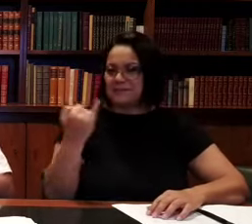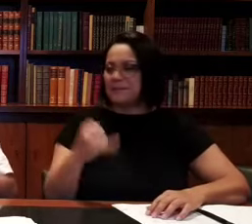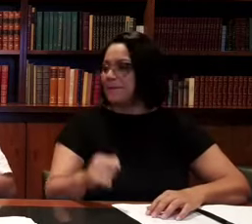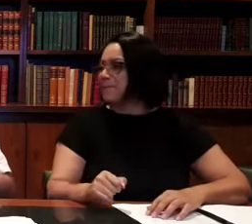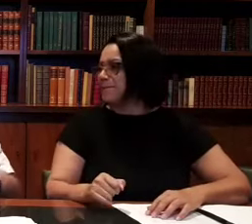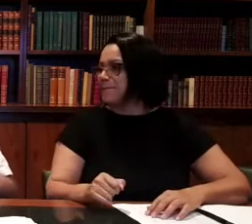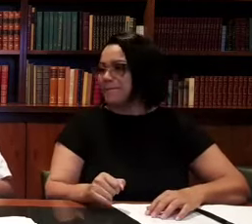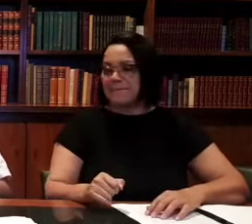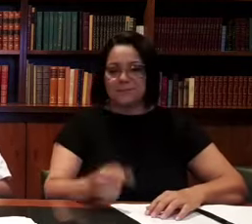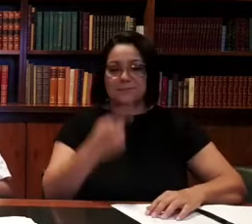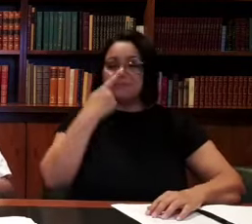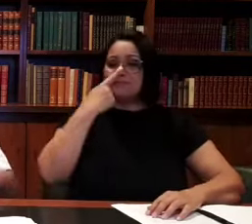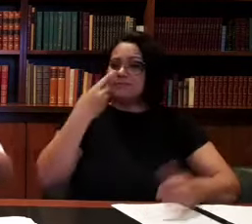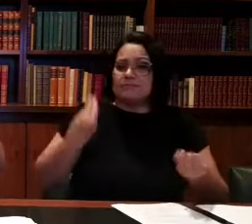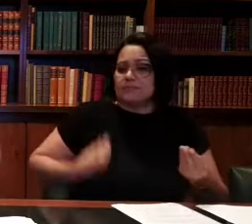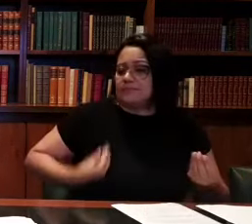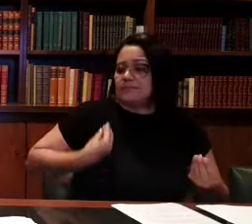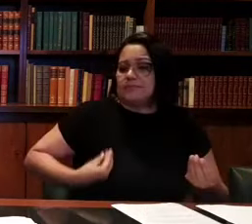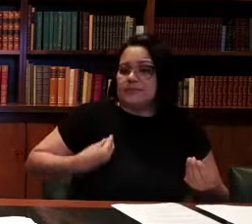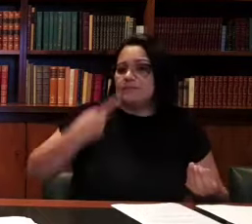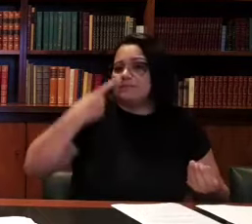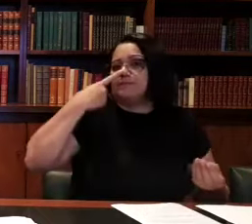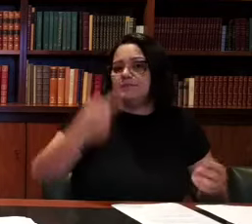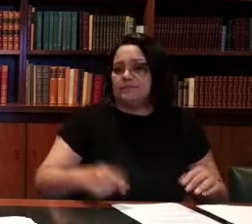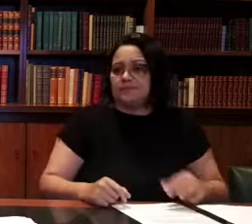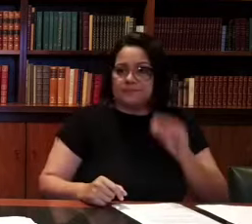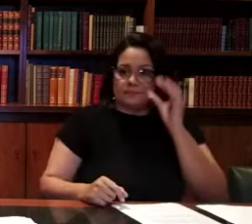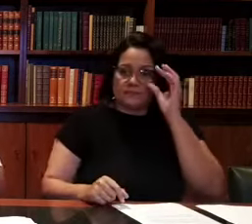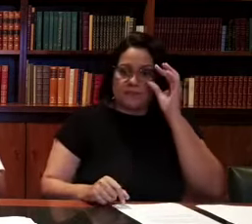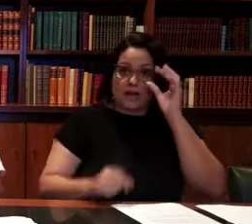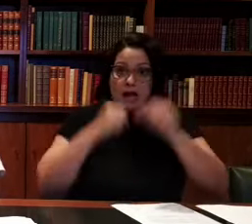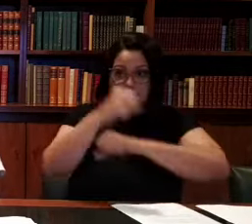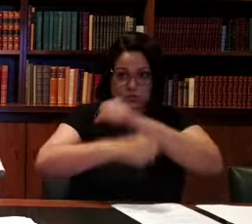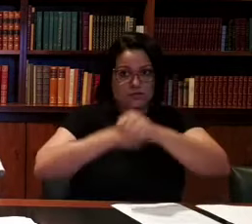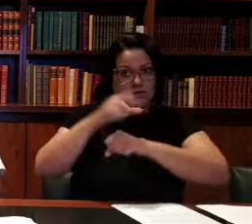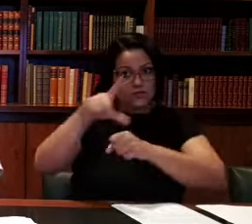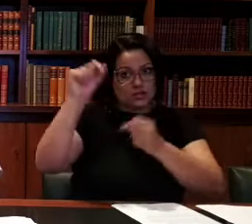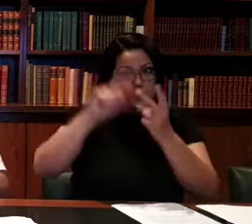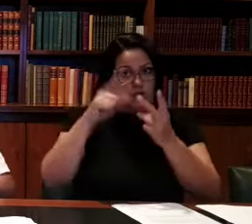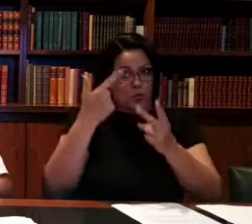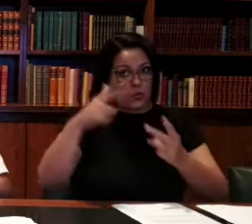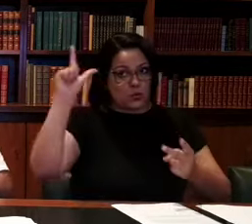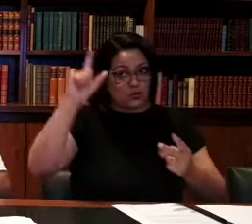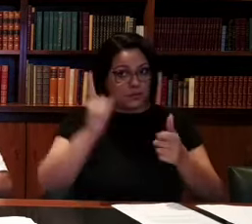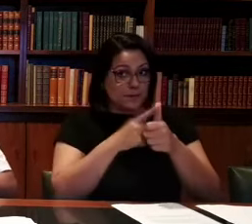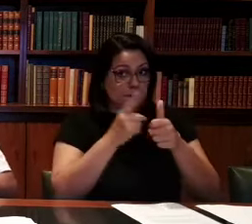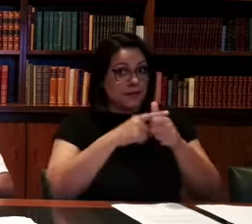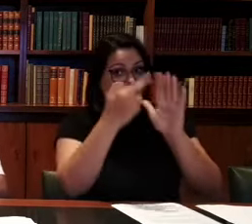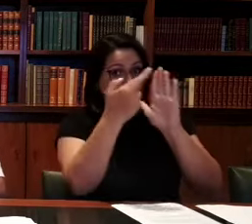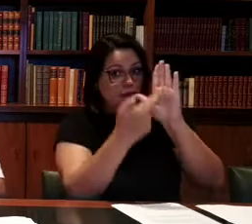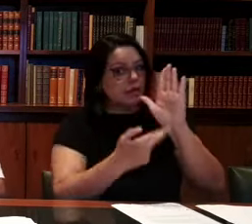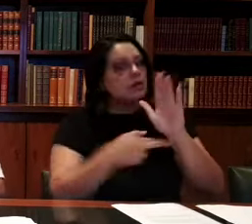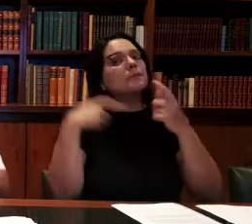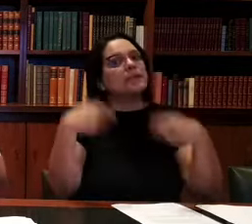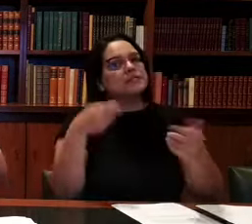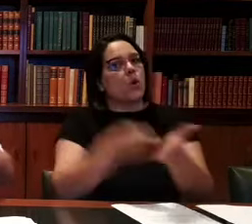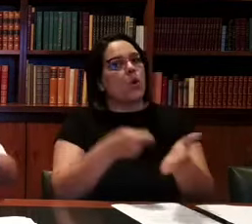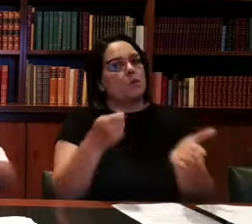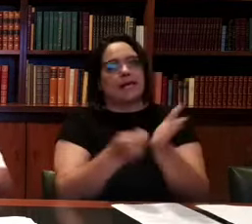Esse é o convívio da gente né eu vou indicar o ano que vem o primeiro pré-requisito tem que ser evangélico